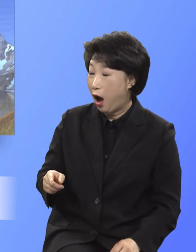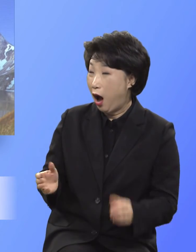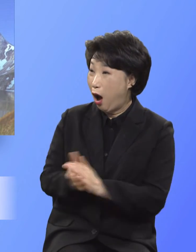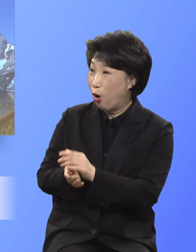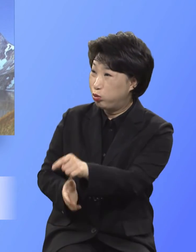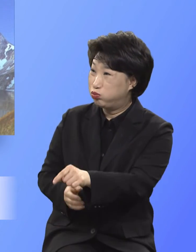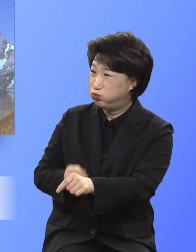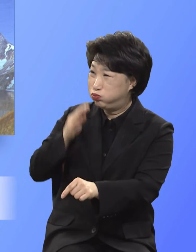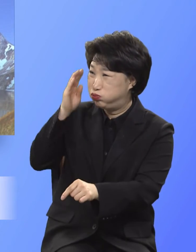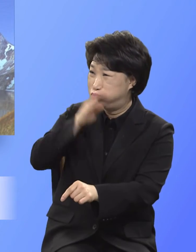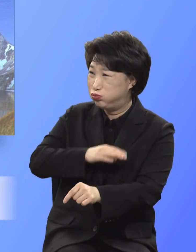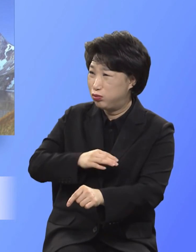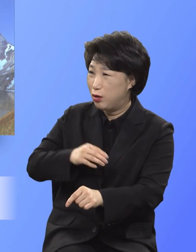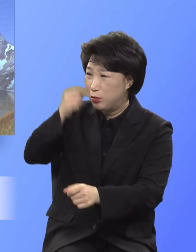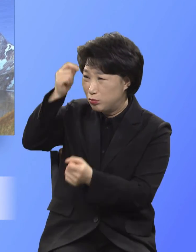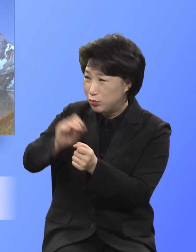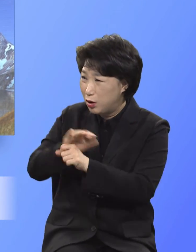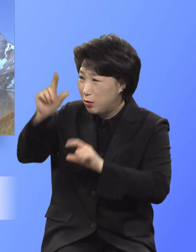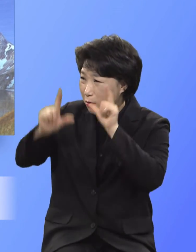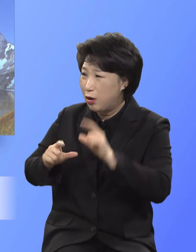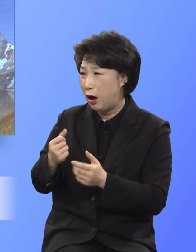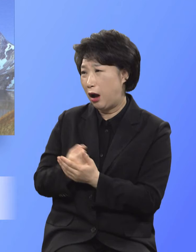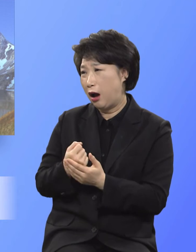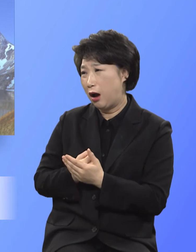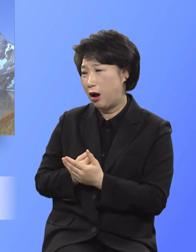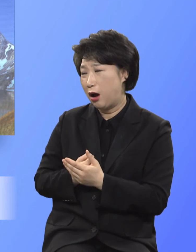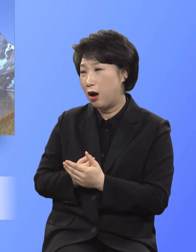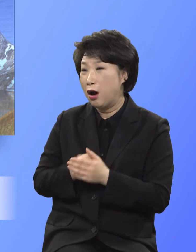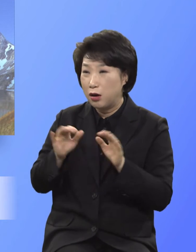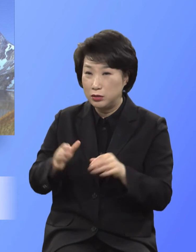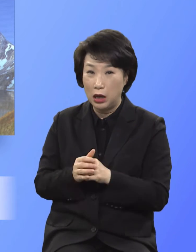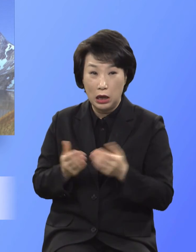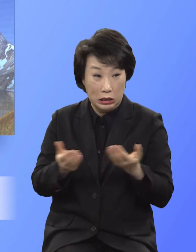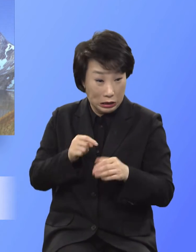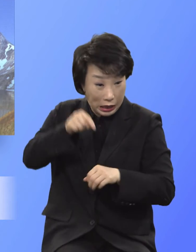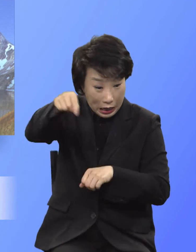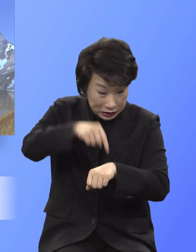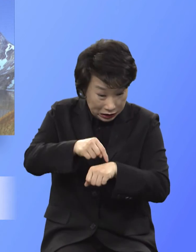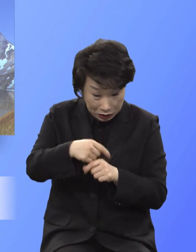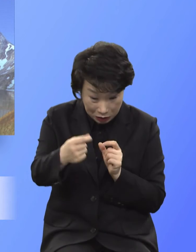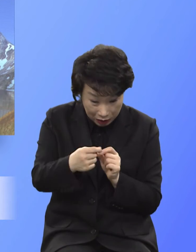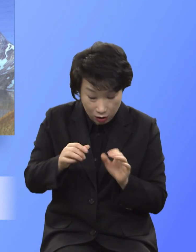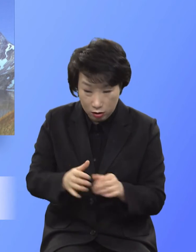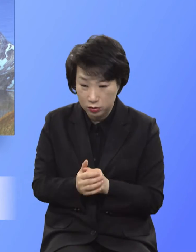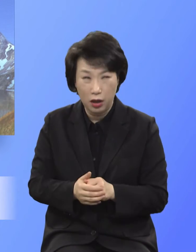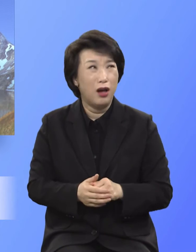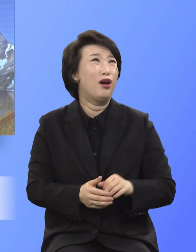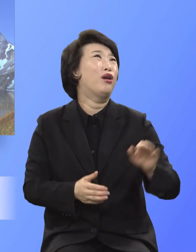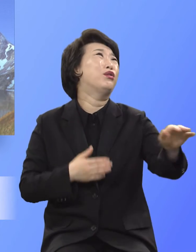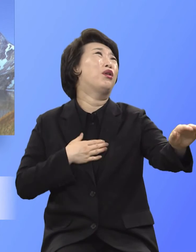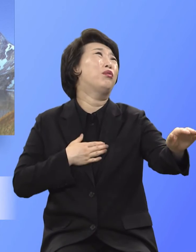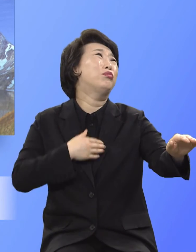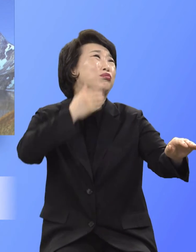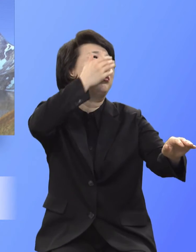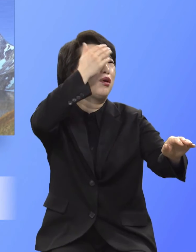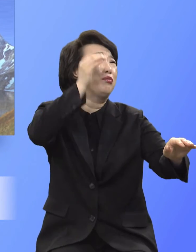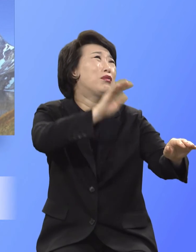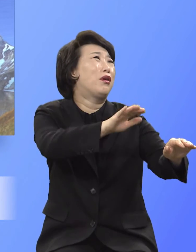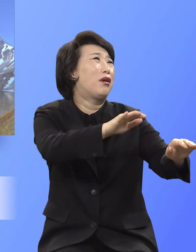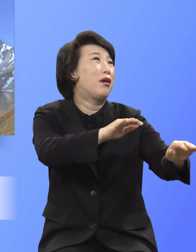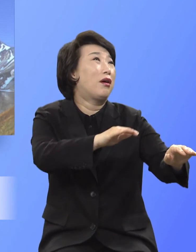세상에 저렇게 닦을 수가 있나. 근데 지금 출근 시간에 임박했는데 젊은이, 그래.